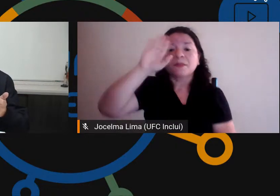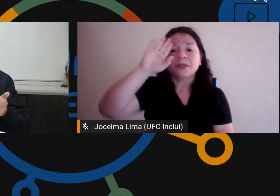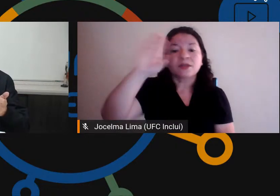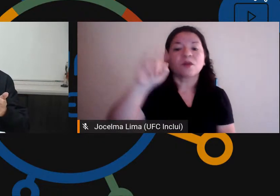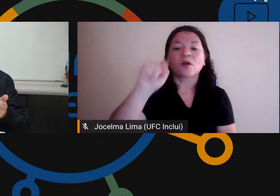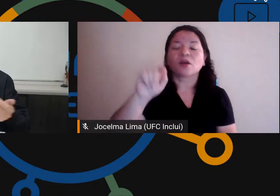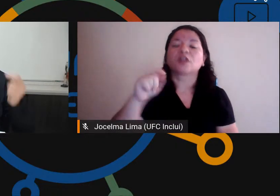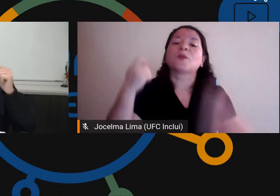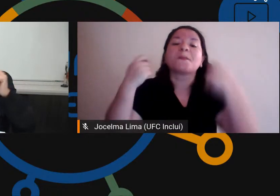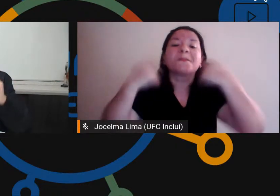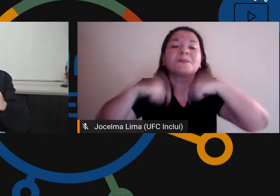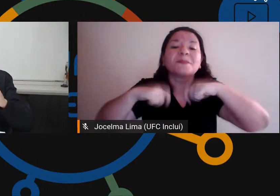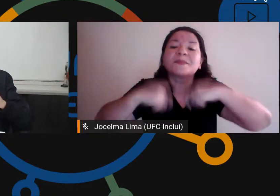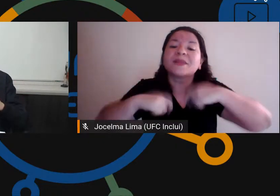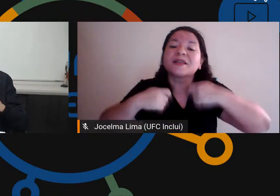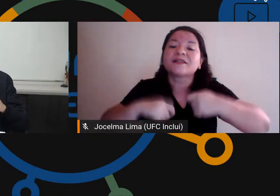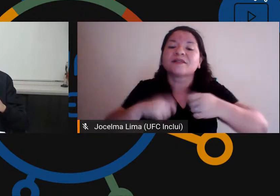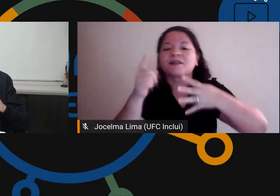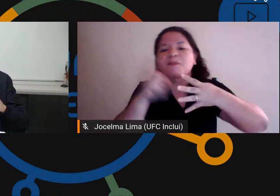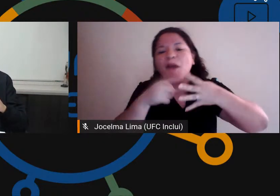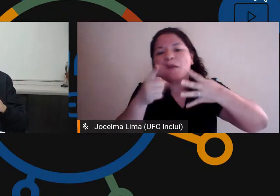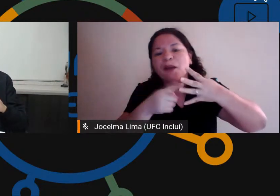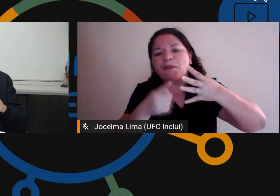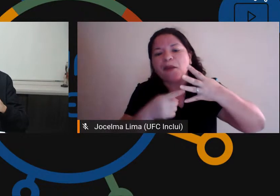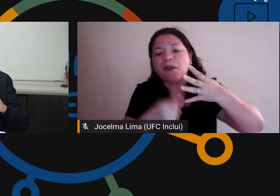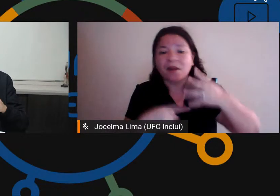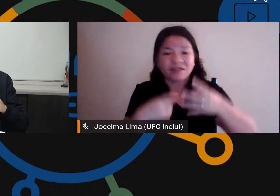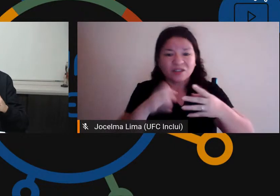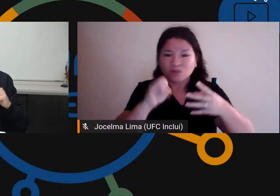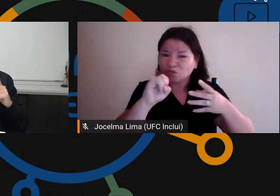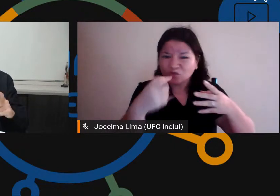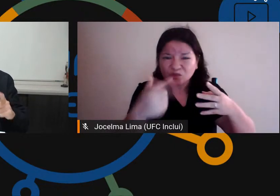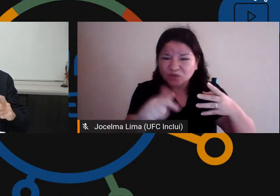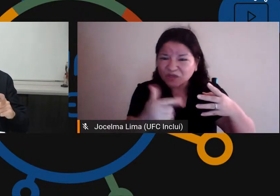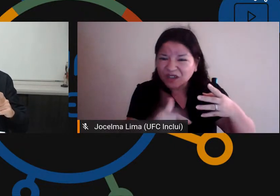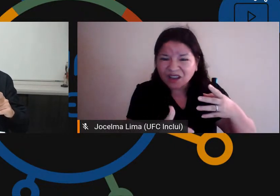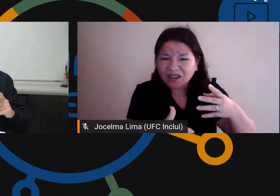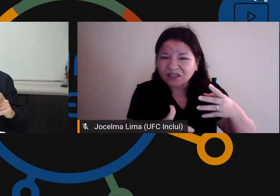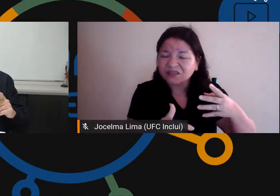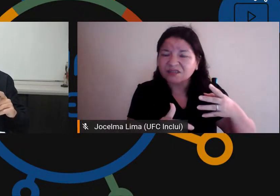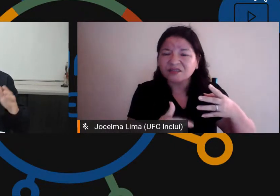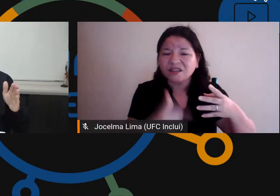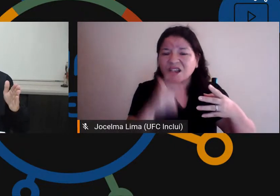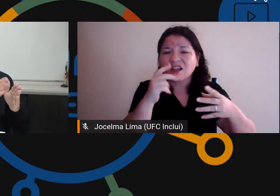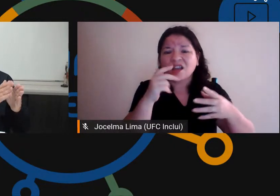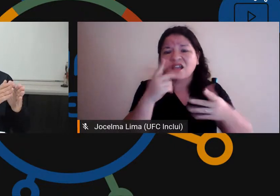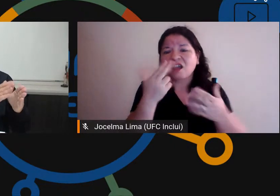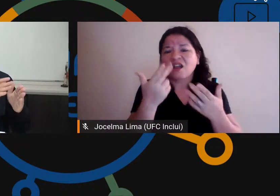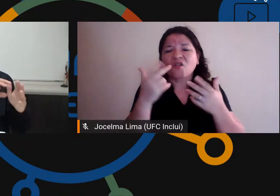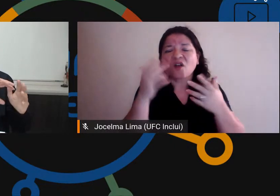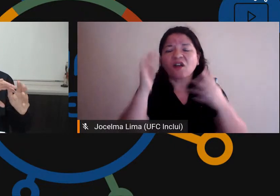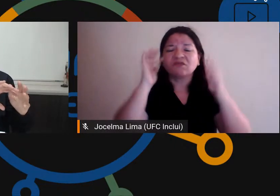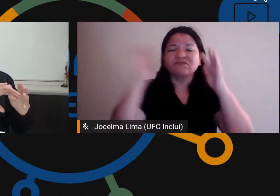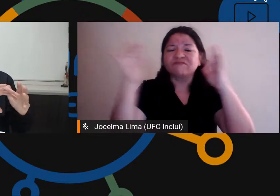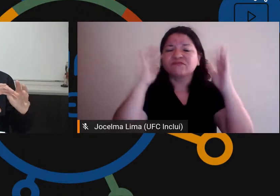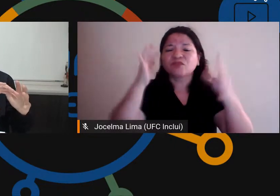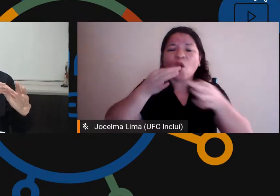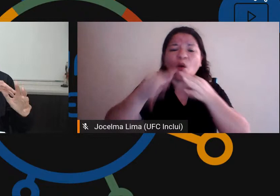desses elementos para não virar um texto opinativo. Ele precisa ter esses elementos. Aí você